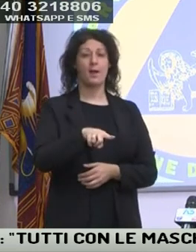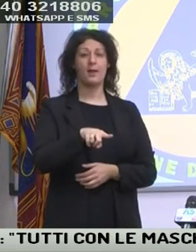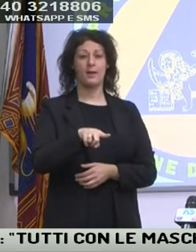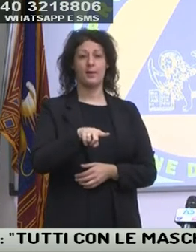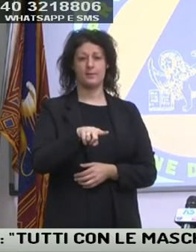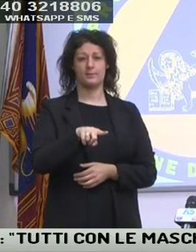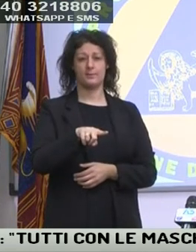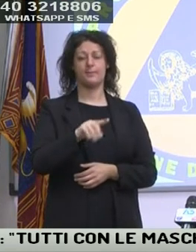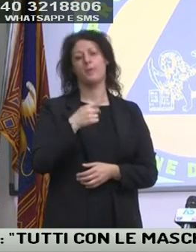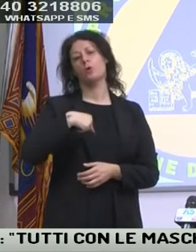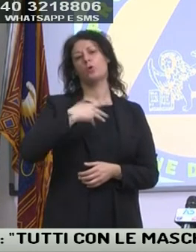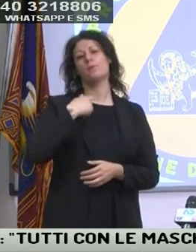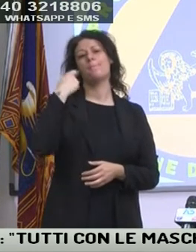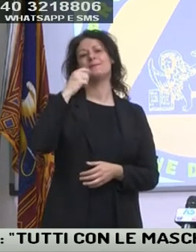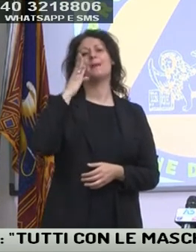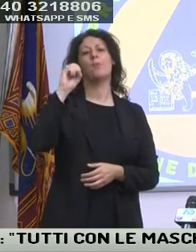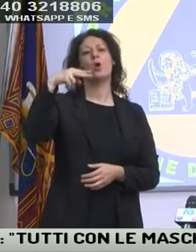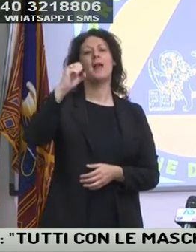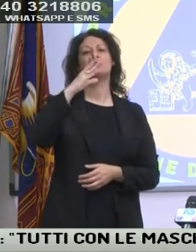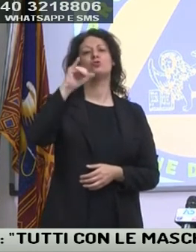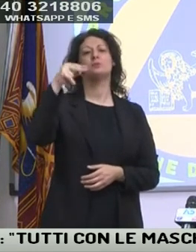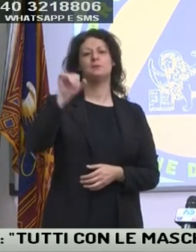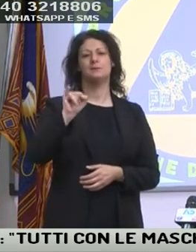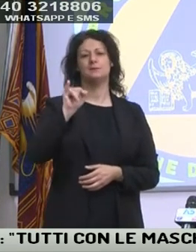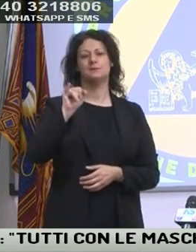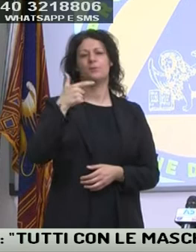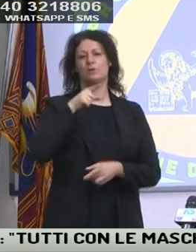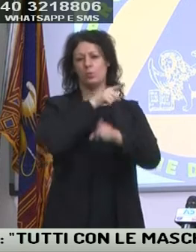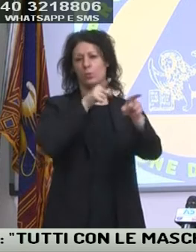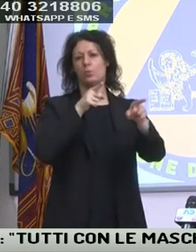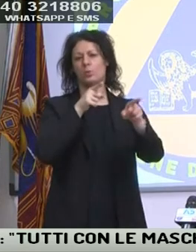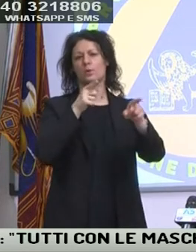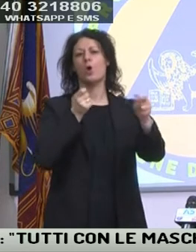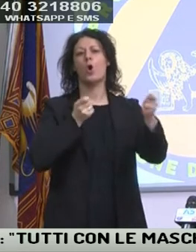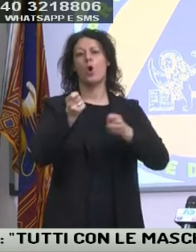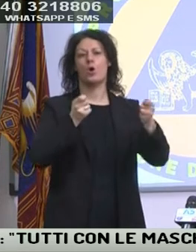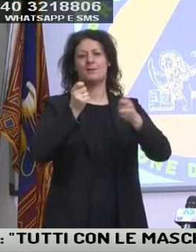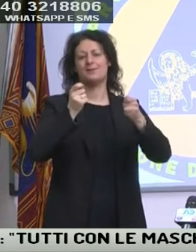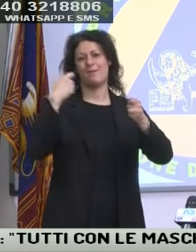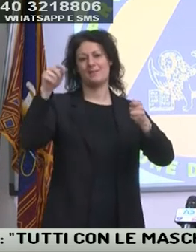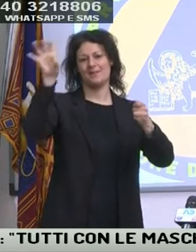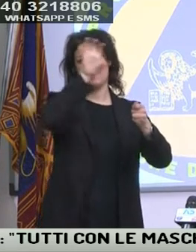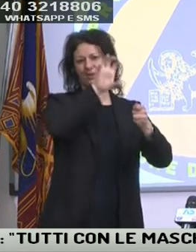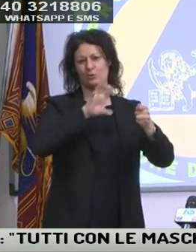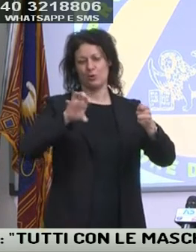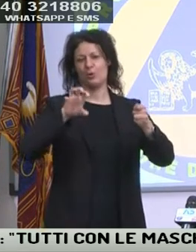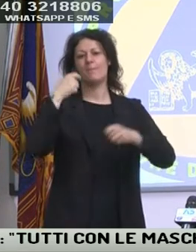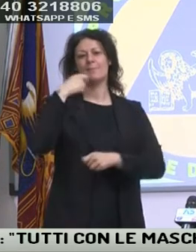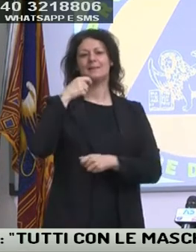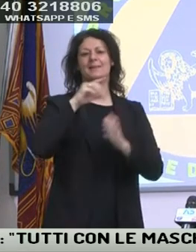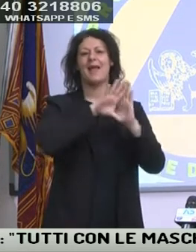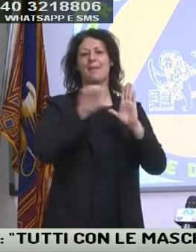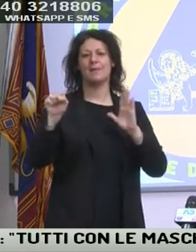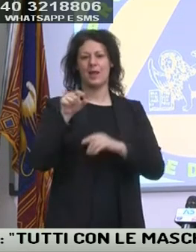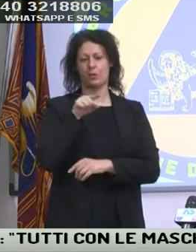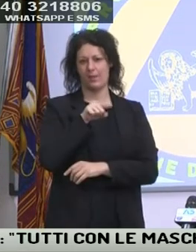nostro, visto e considerato che abbiamo chiesto al nostro coordinatore, il Presidente Bonaccini dell'Emilia Romagna, che è il